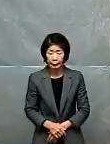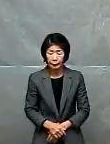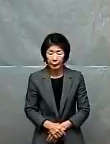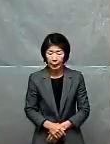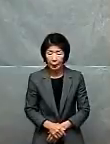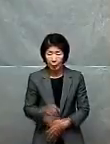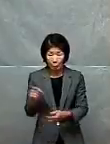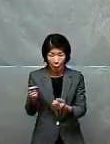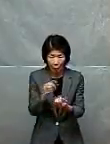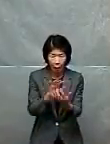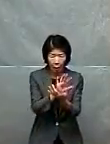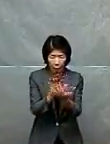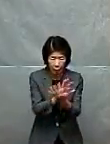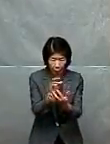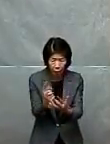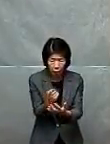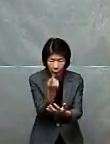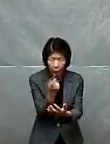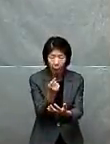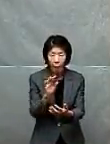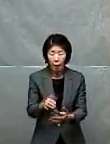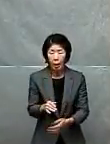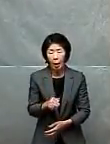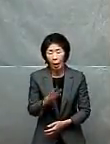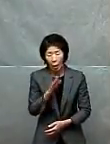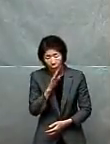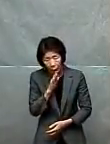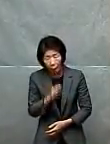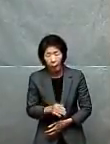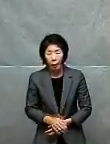取り沙汰されて、本当に、